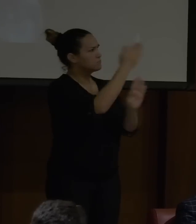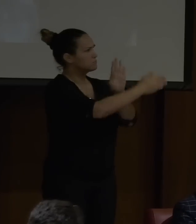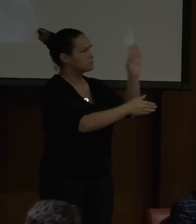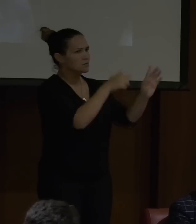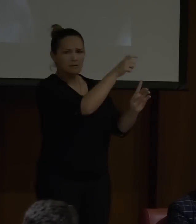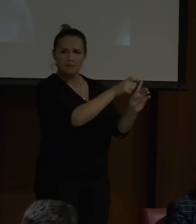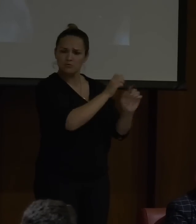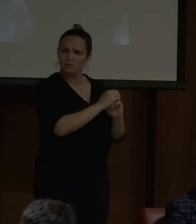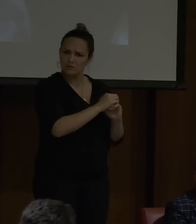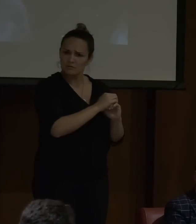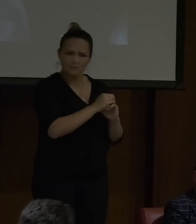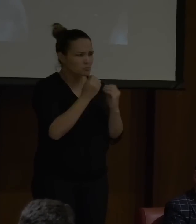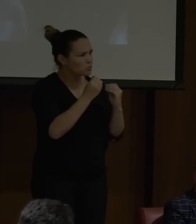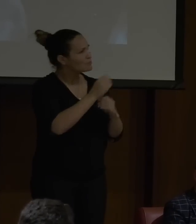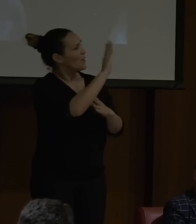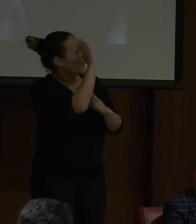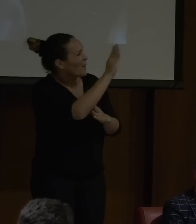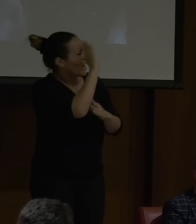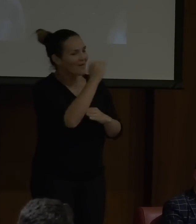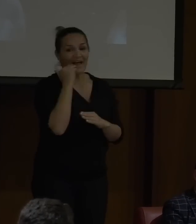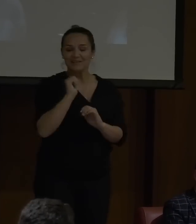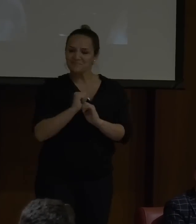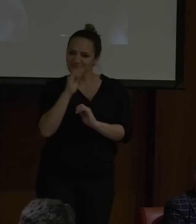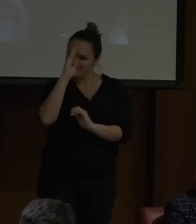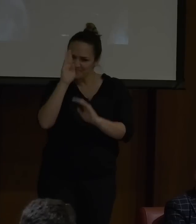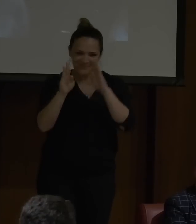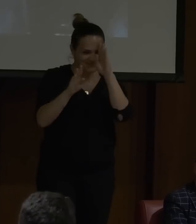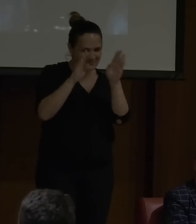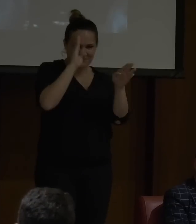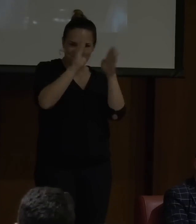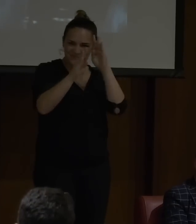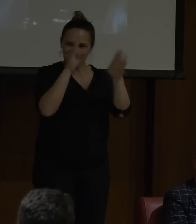9 la saludaban. Y la saludaban con una